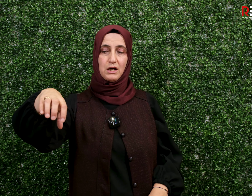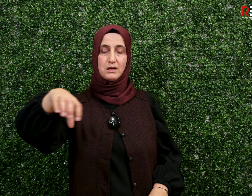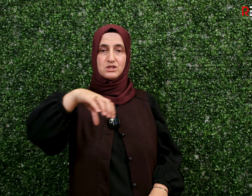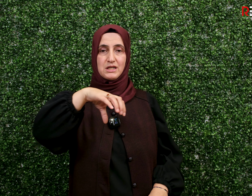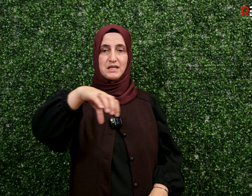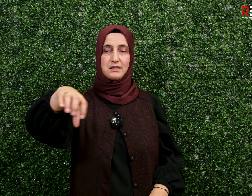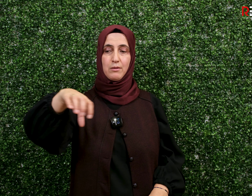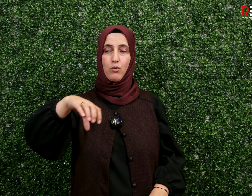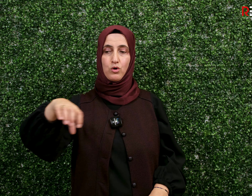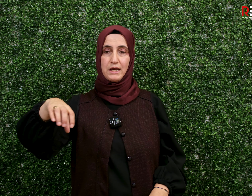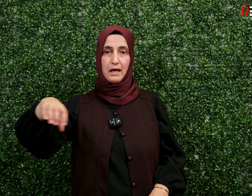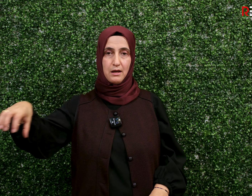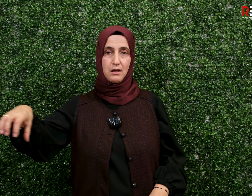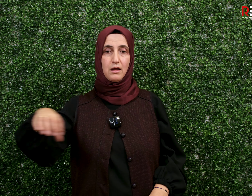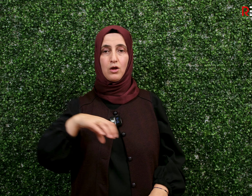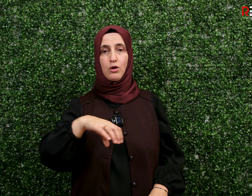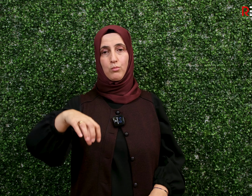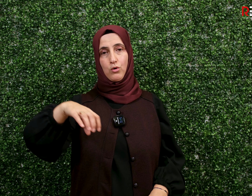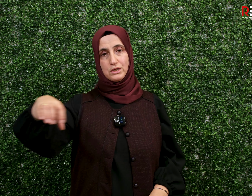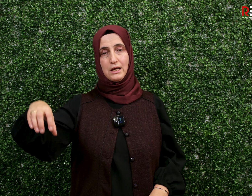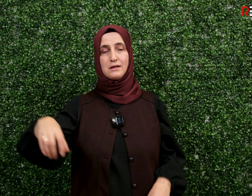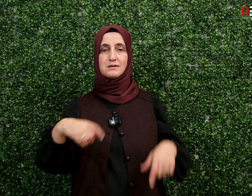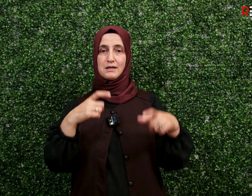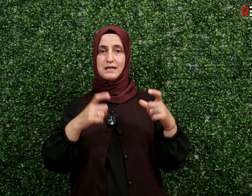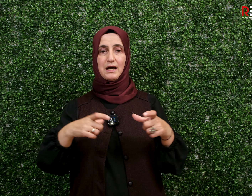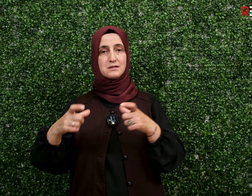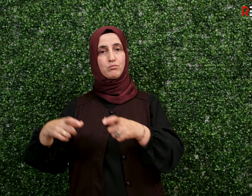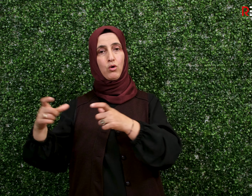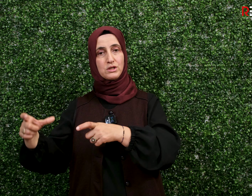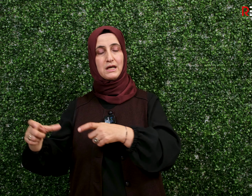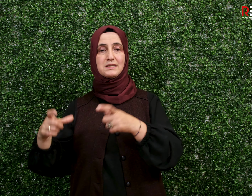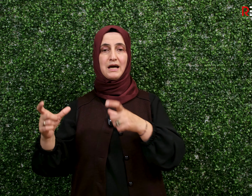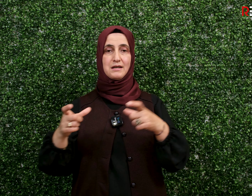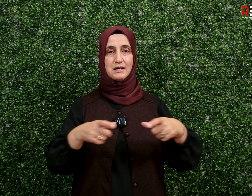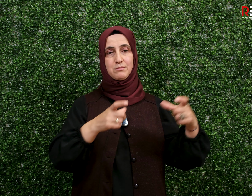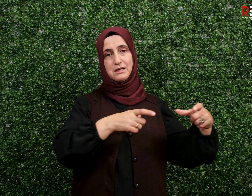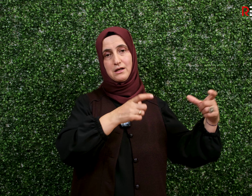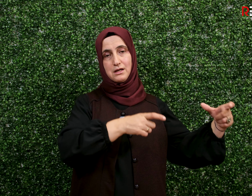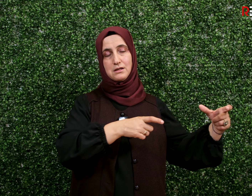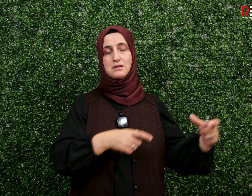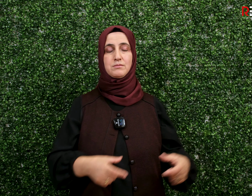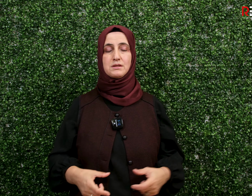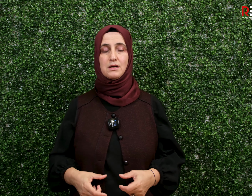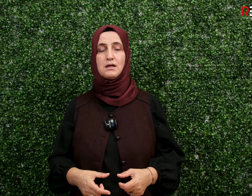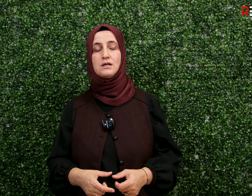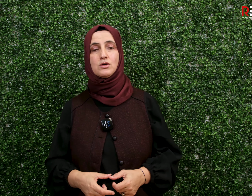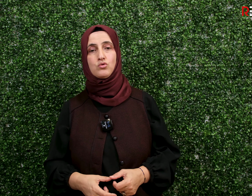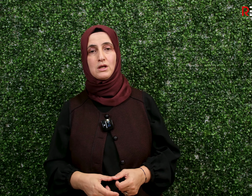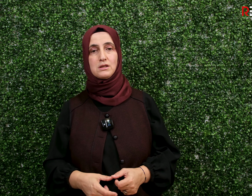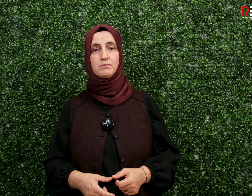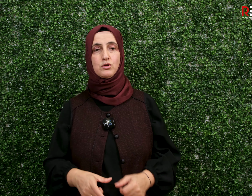ayıracak şekilde bölge. Bölge ya da yer, bölge, yerler, mekanlar anlamında da kullanılabiliyor.